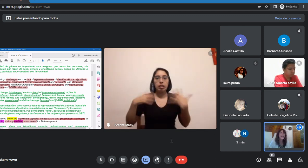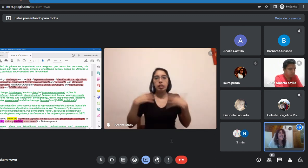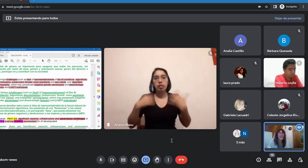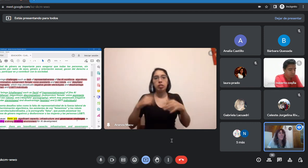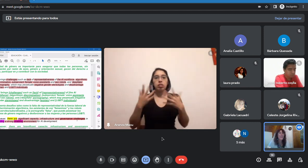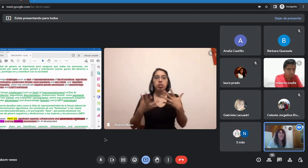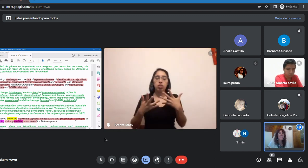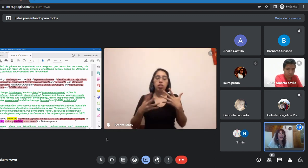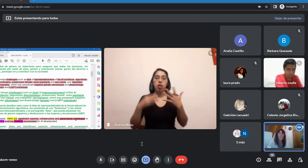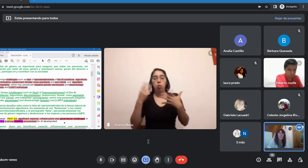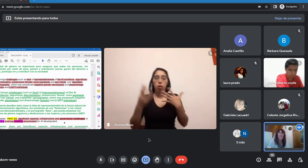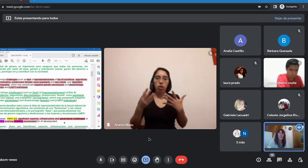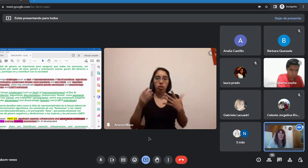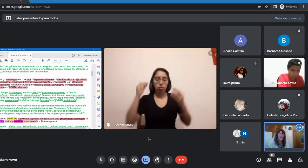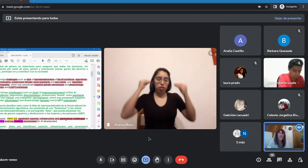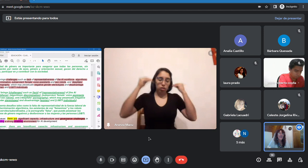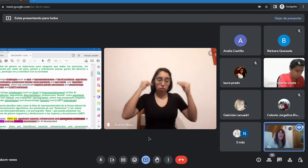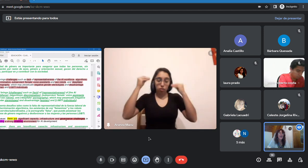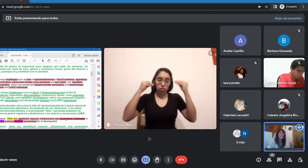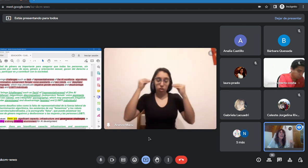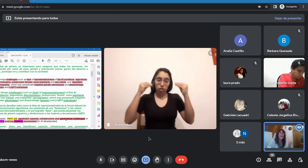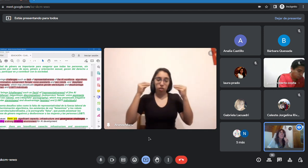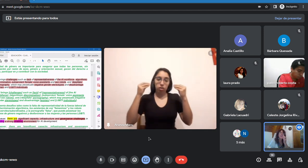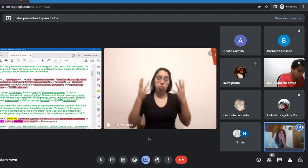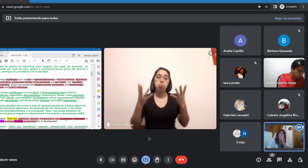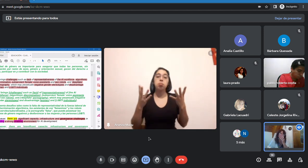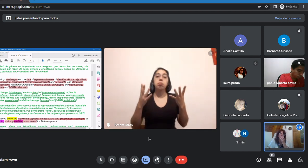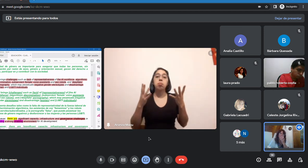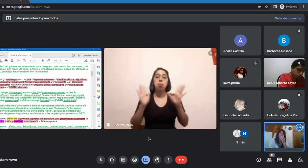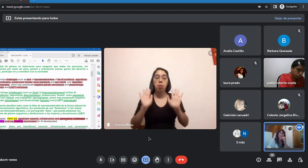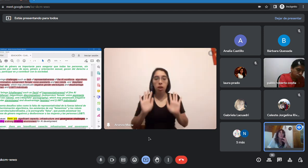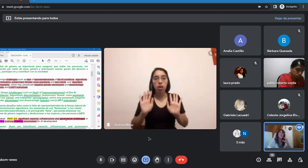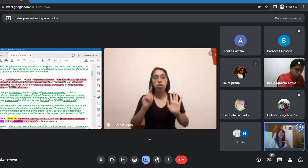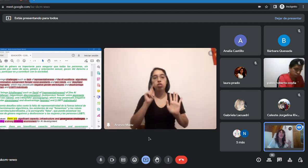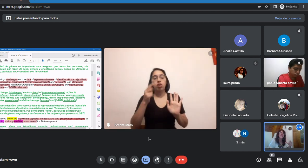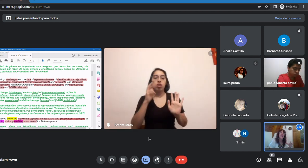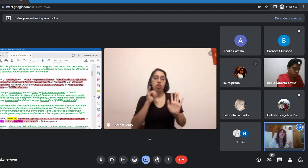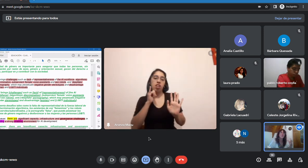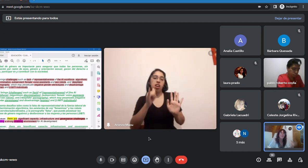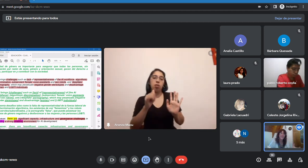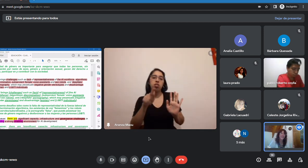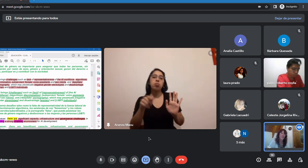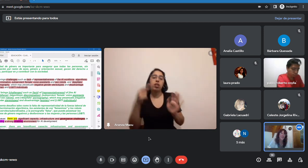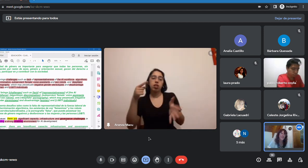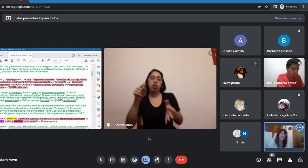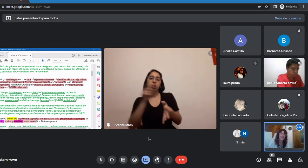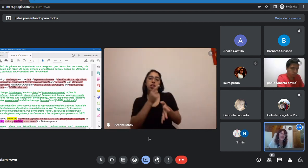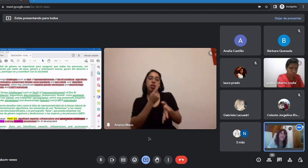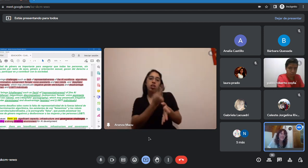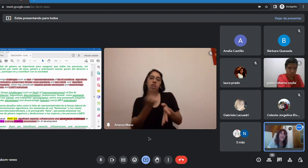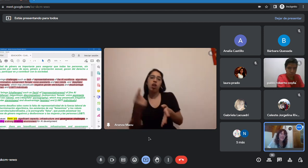es que es para bajar el punto, pero sí es para ir pensando que no es todo tan automático.